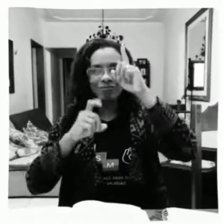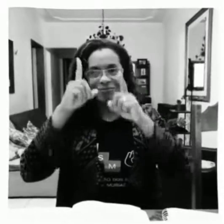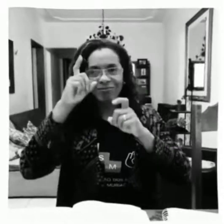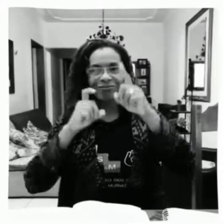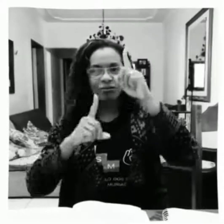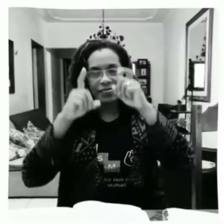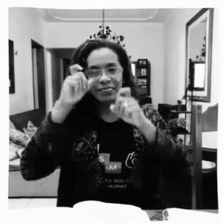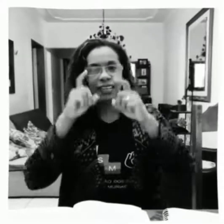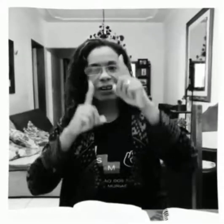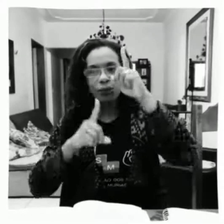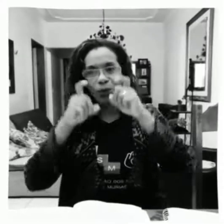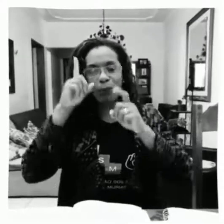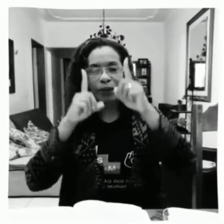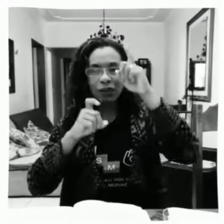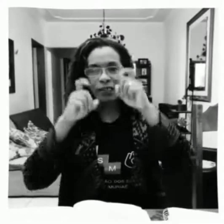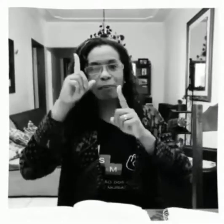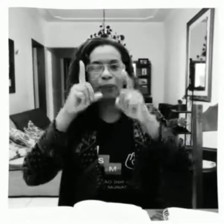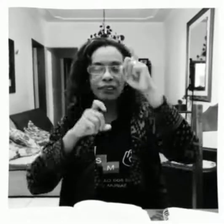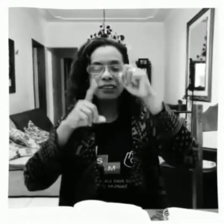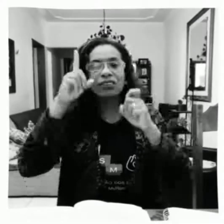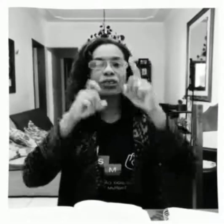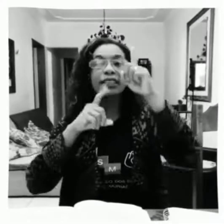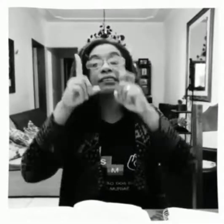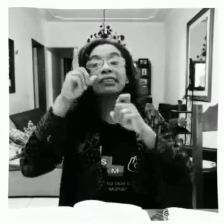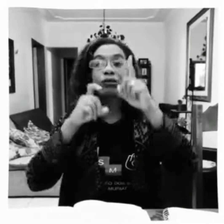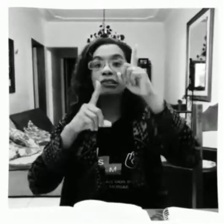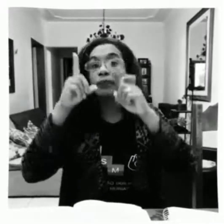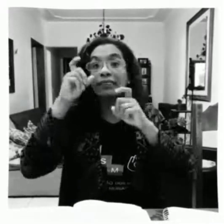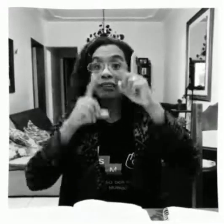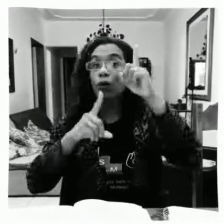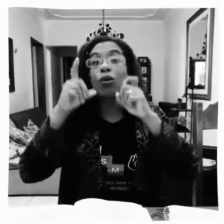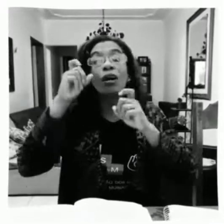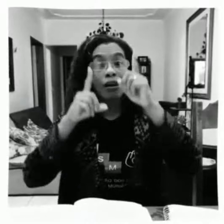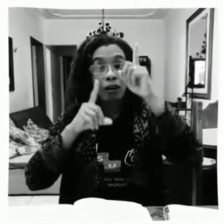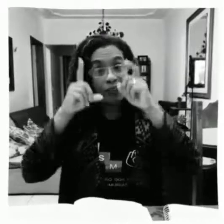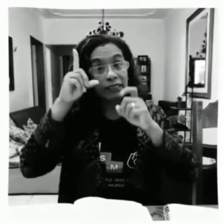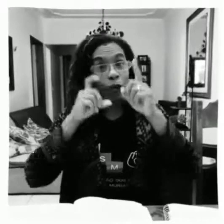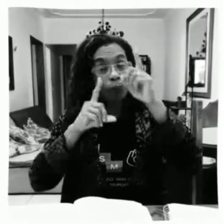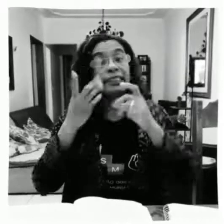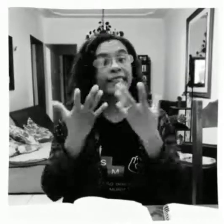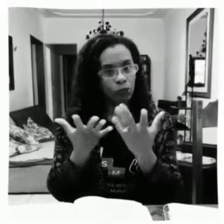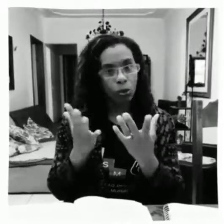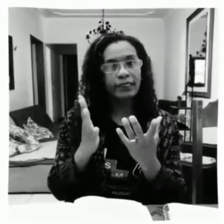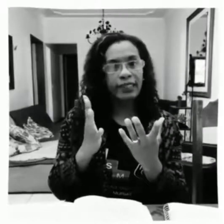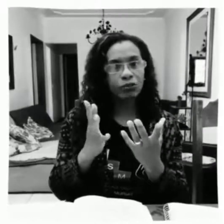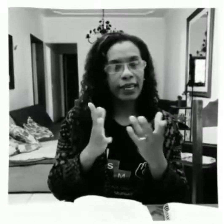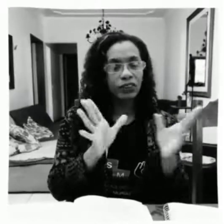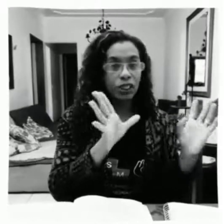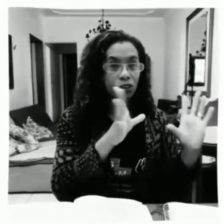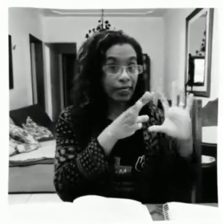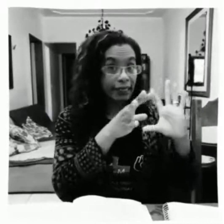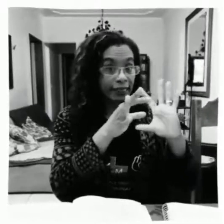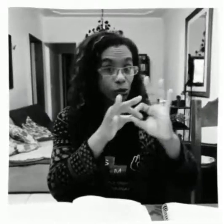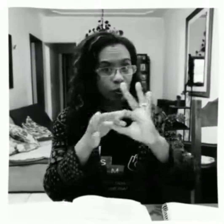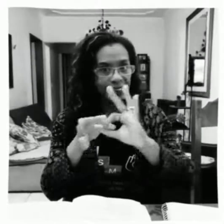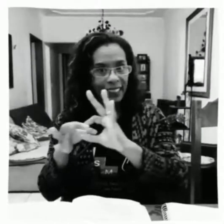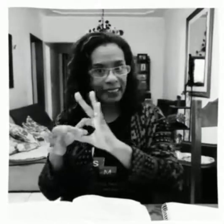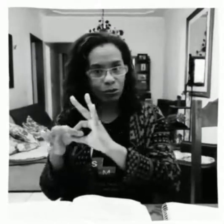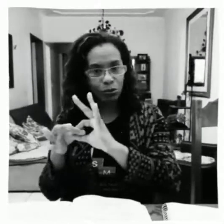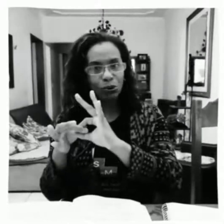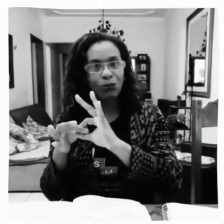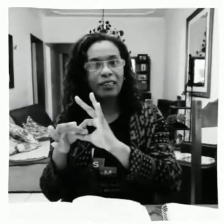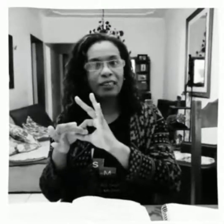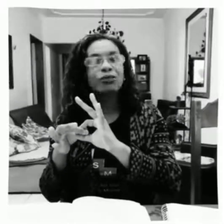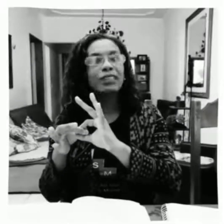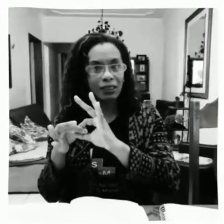expressão facial corporal, que é importante. Isso aqui é sinal de expressão facial nesse contexto, tá, gente? É nesse